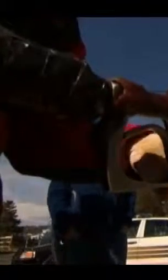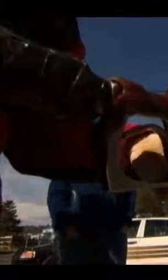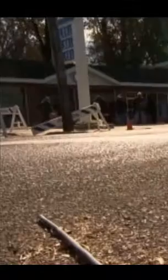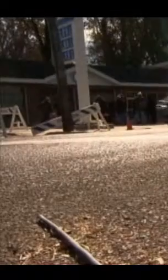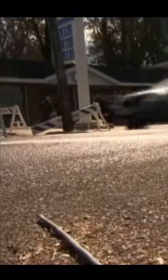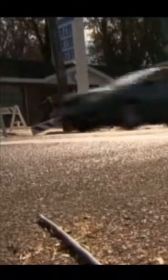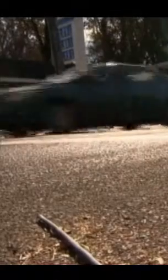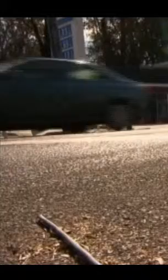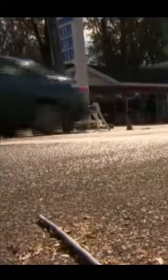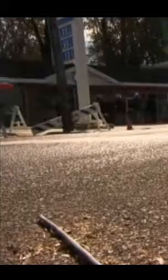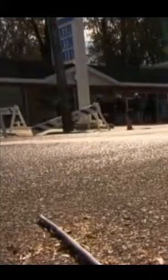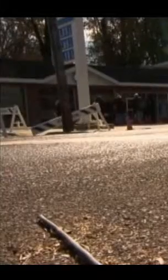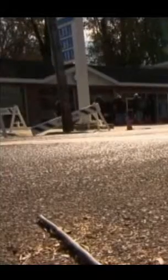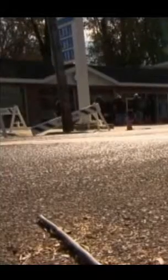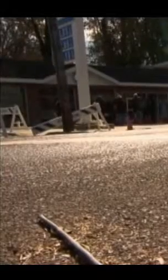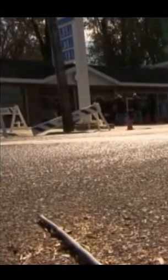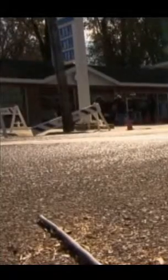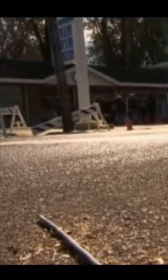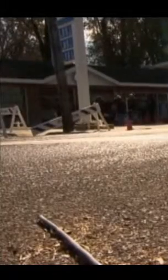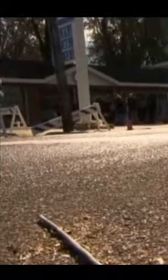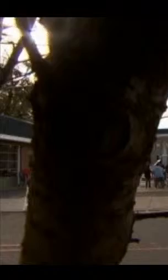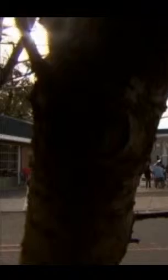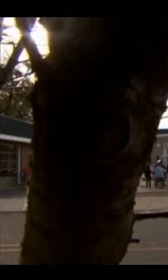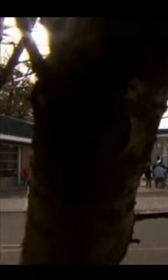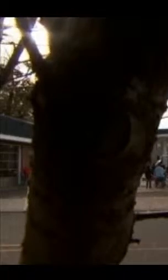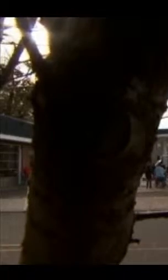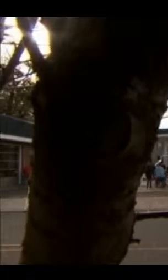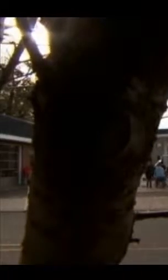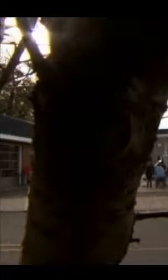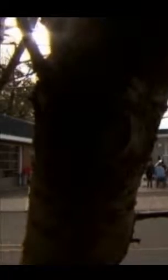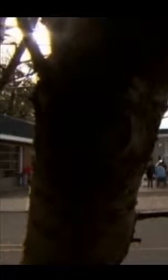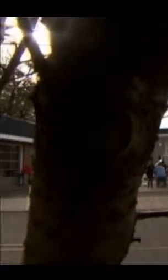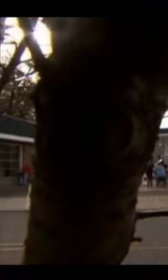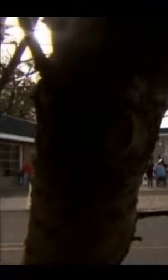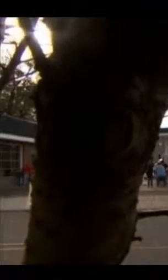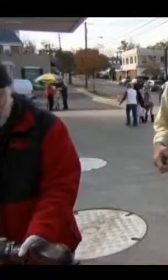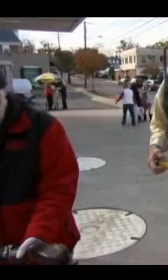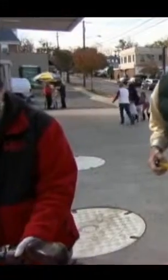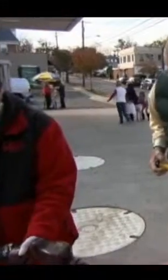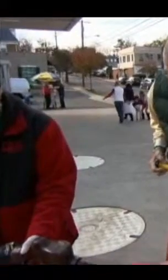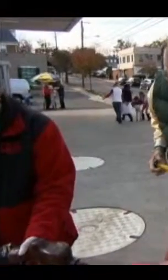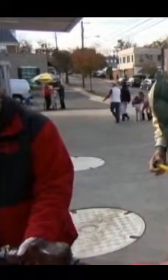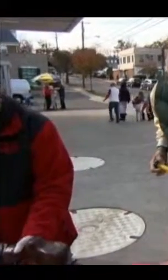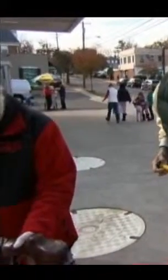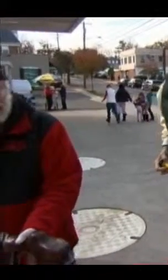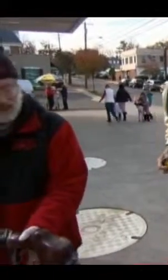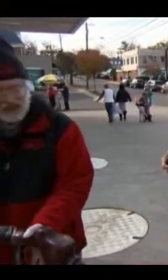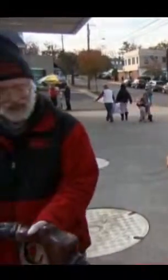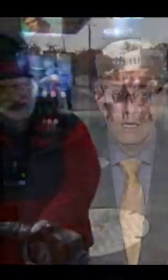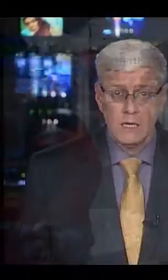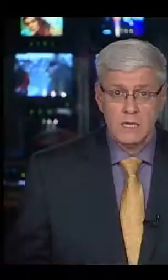и в пригородах мегаполиса, в графствах Вестчестер, Рокленд, Ориндж, Нассоу и Саффолк.